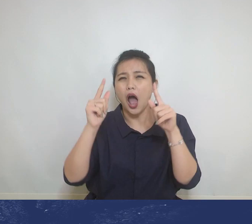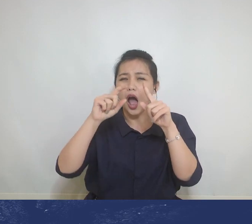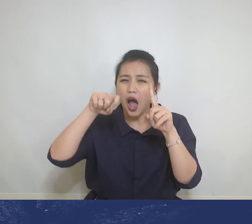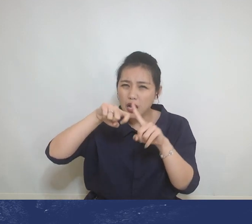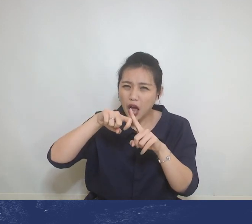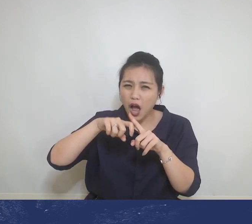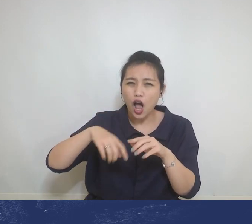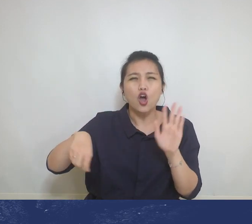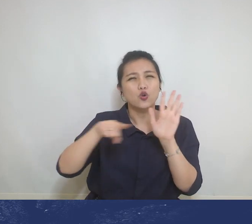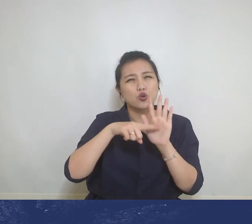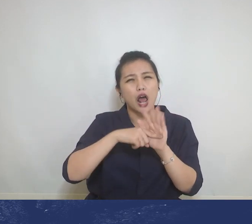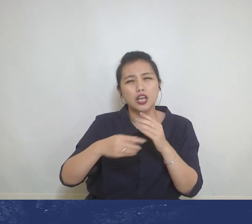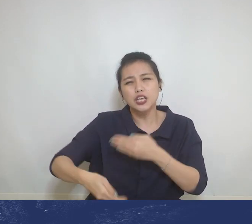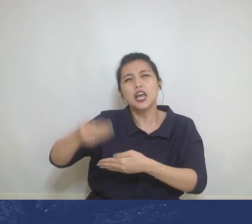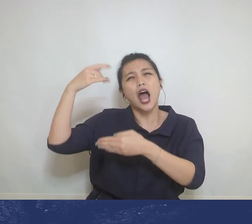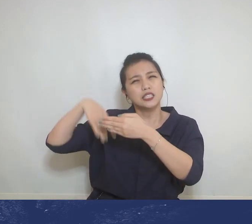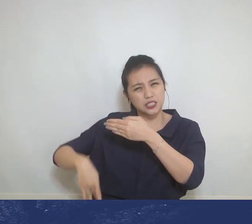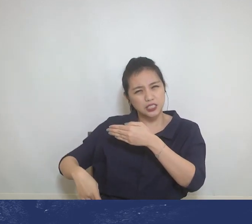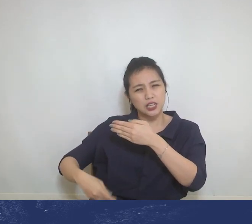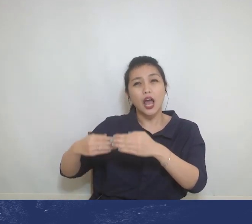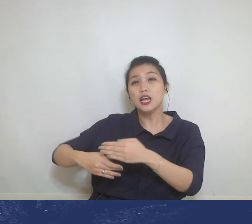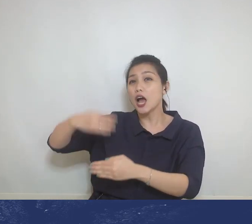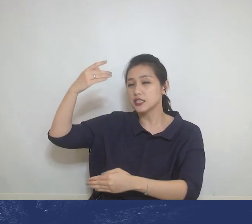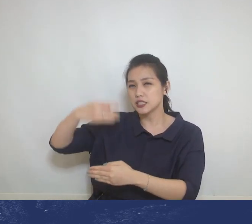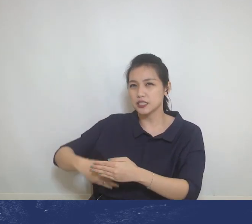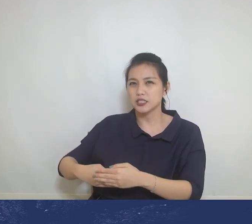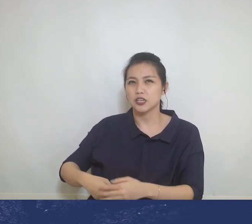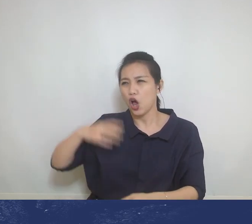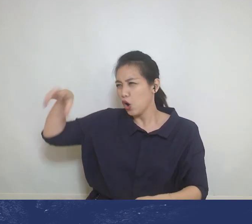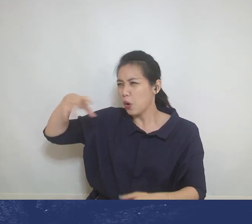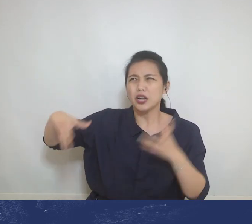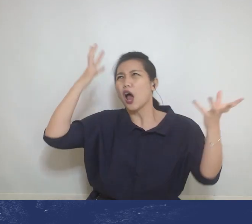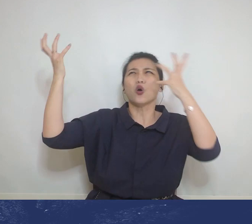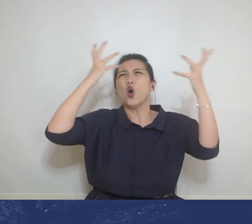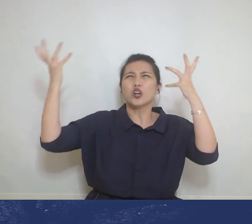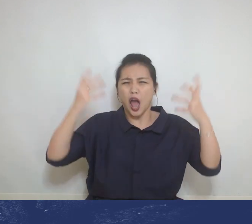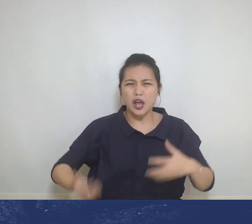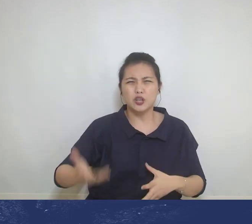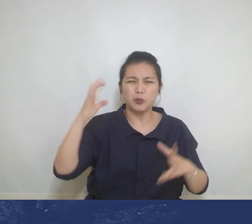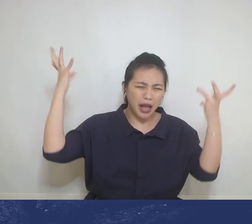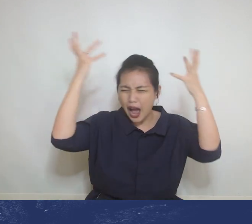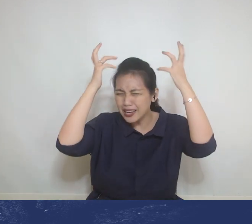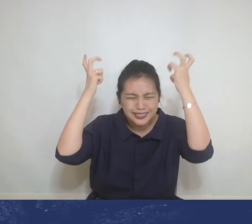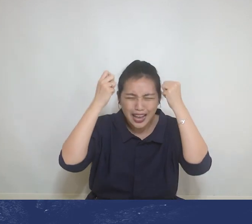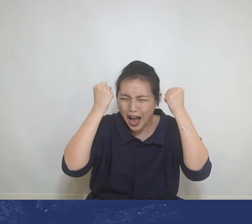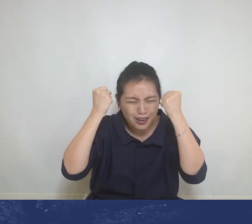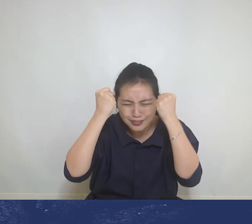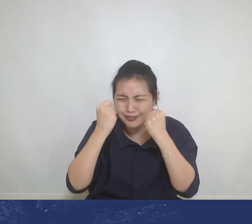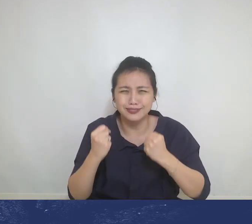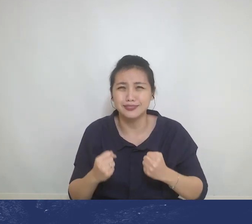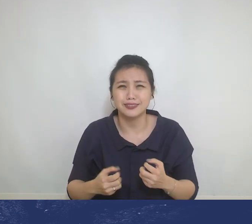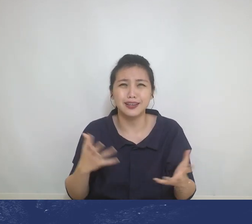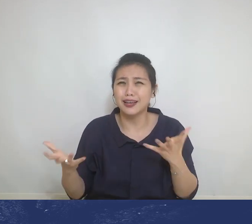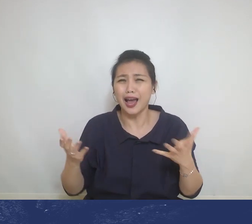PHK, pengurangan penghasilan, ada yang keluarganya digoncangkan, ada yang kehidupannya digoncangkan, menjadi